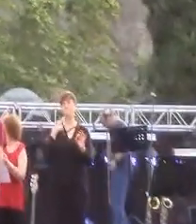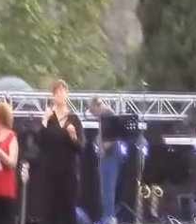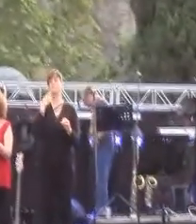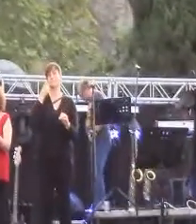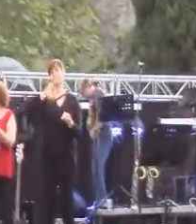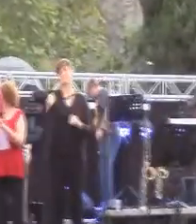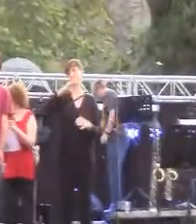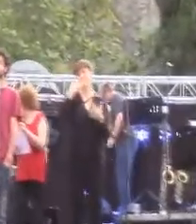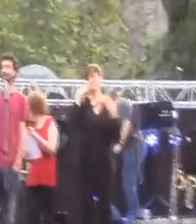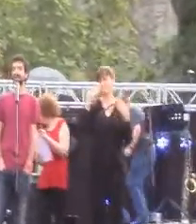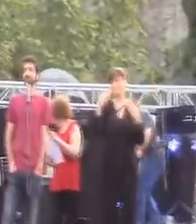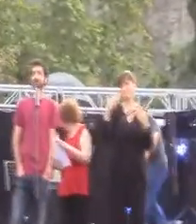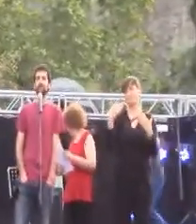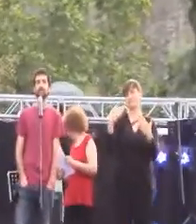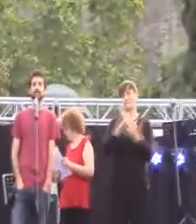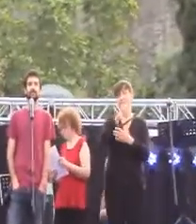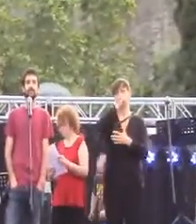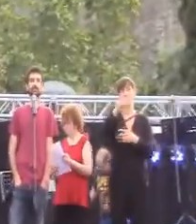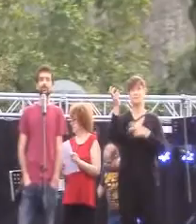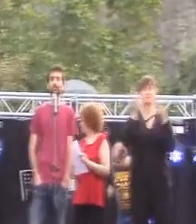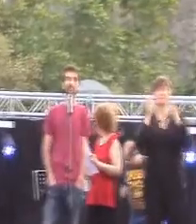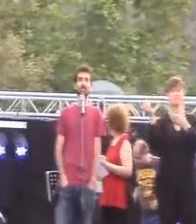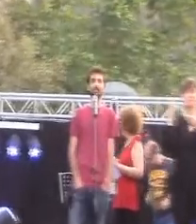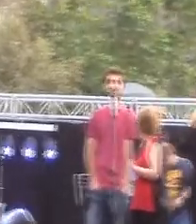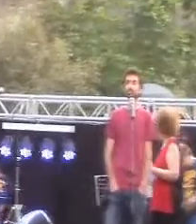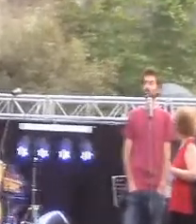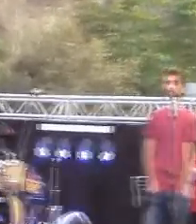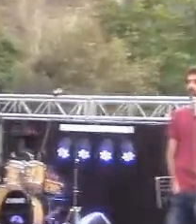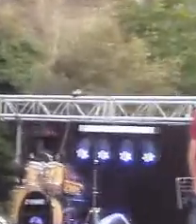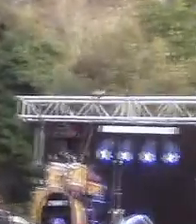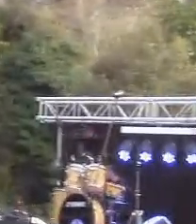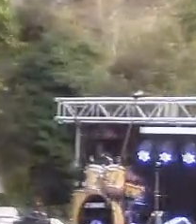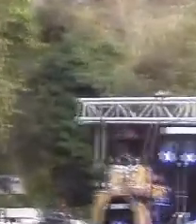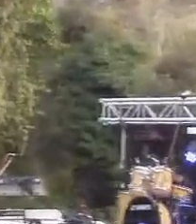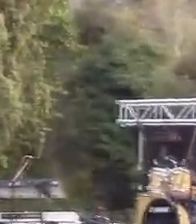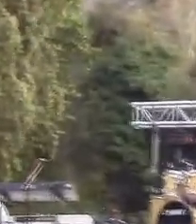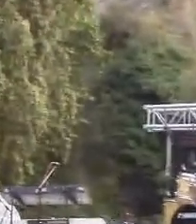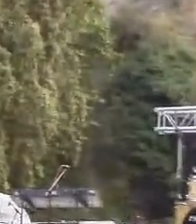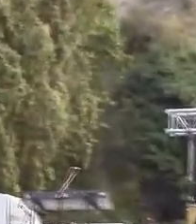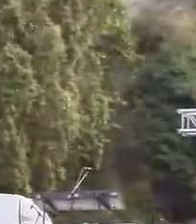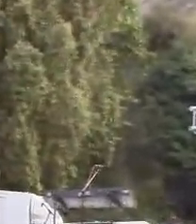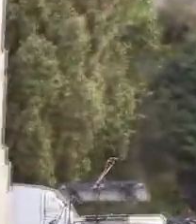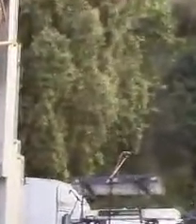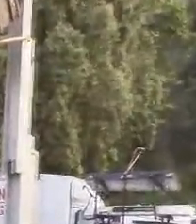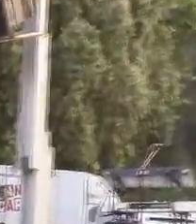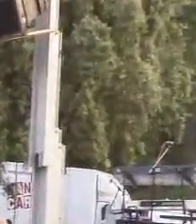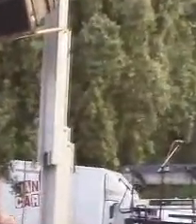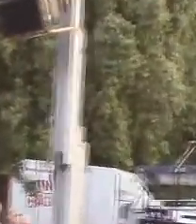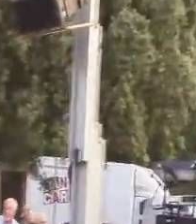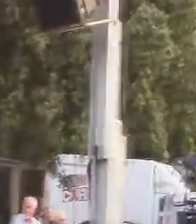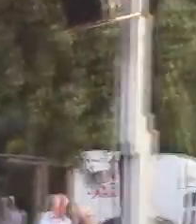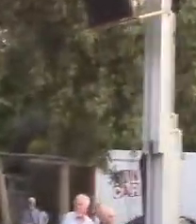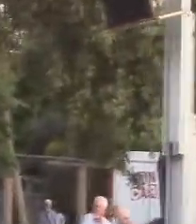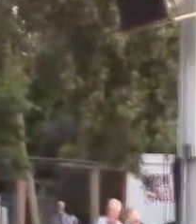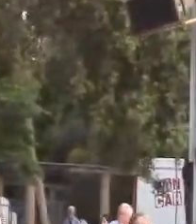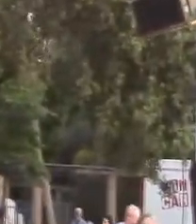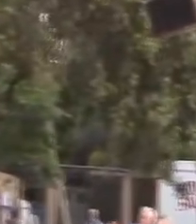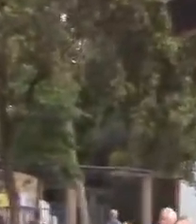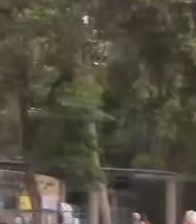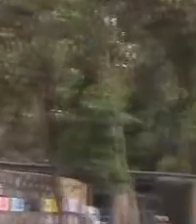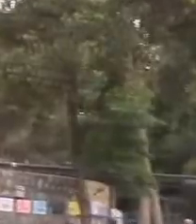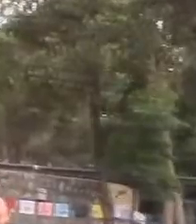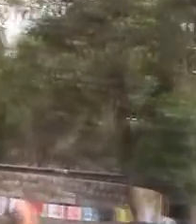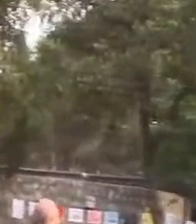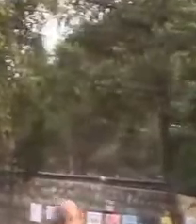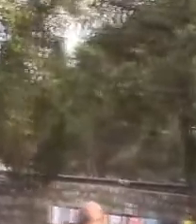Agrair sobretot tota la participació de l'organització de tants i tants veïns i associacions que cada any són